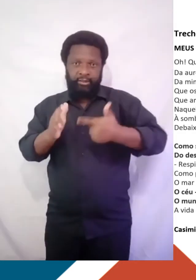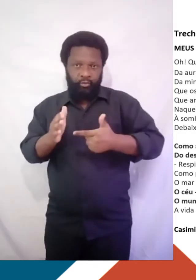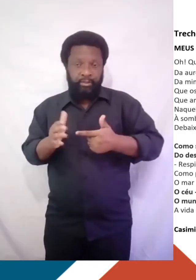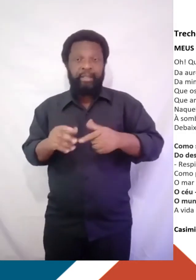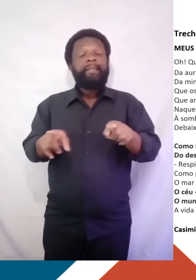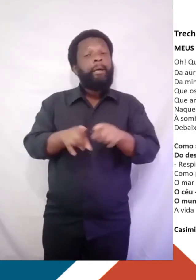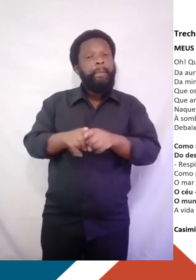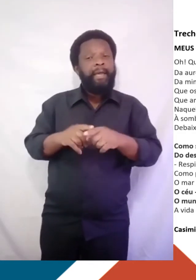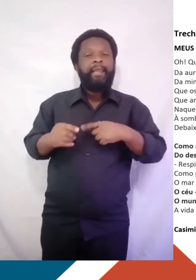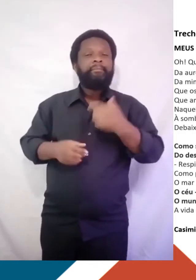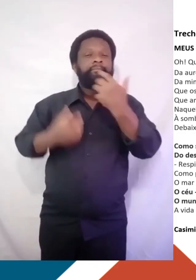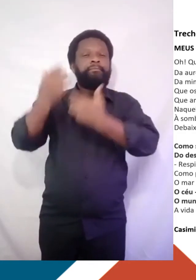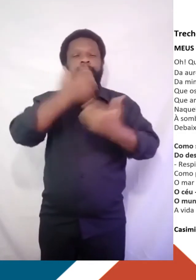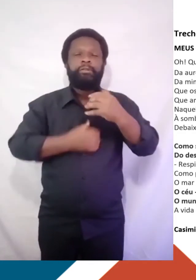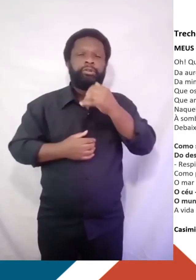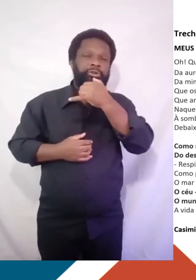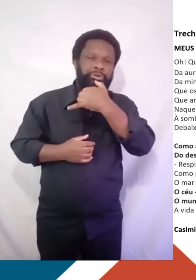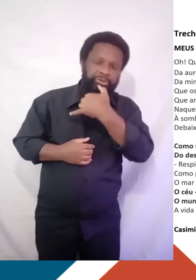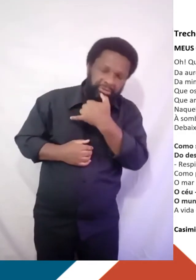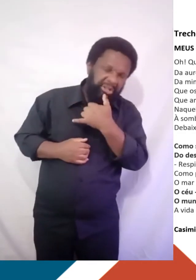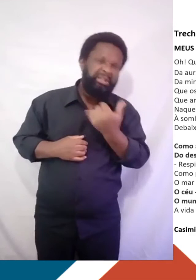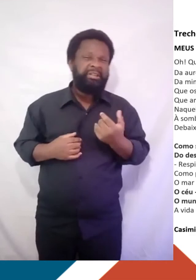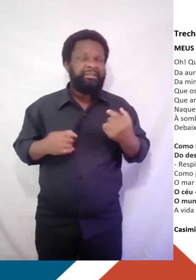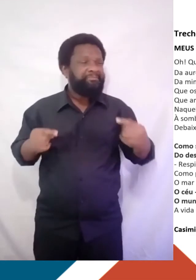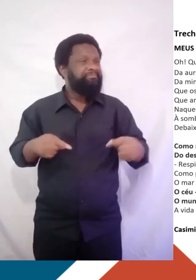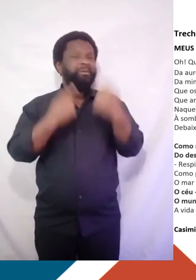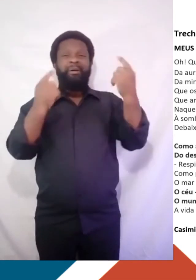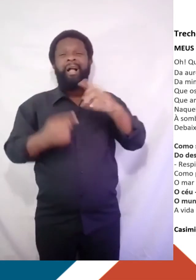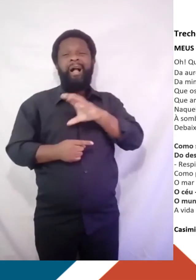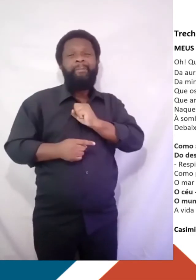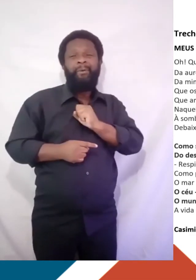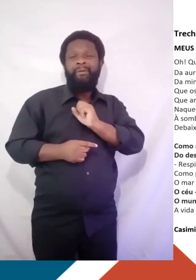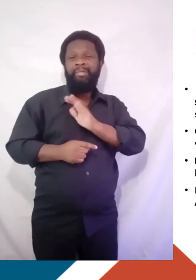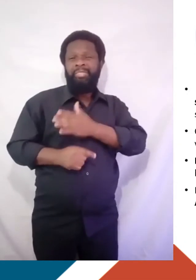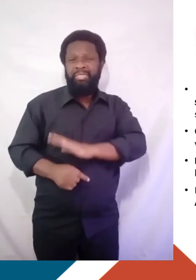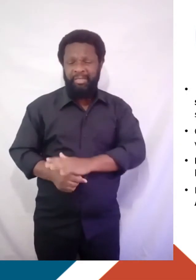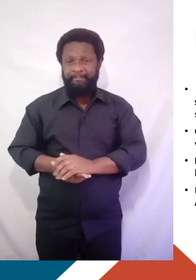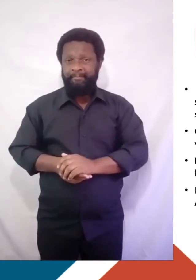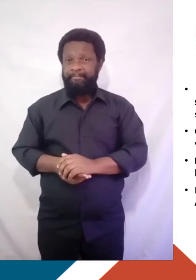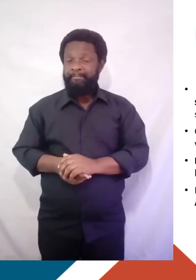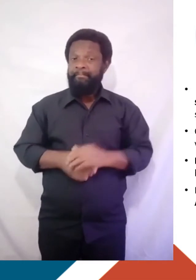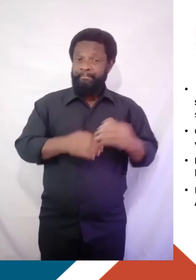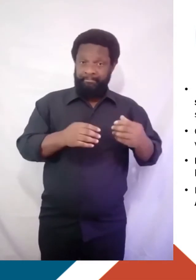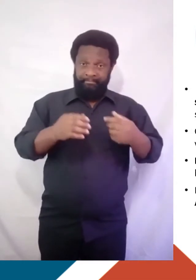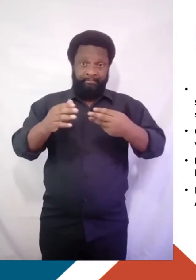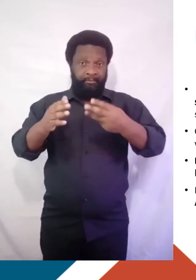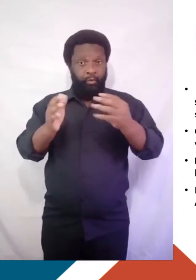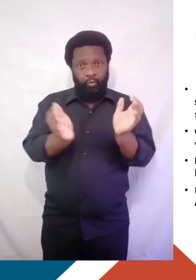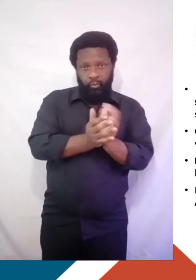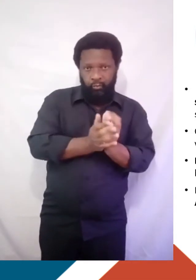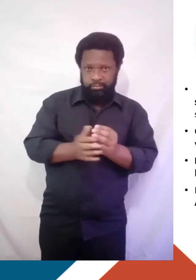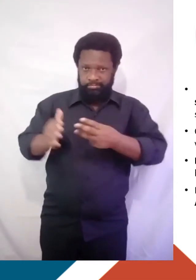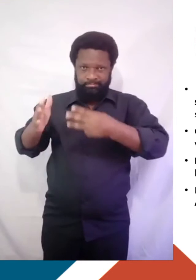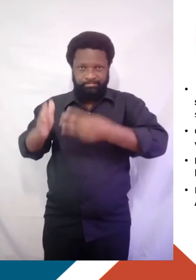também cantava sobre suas tristezas e a desilusão dos amores não concretizados. A terceira geração é